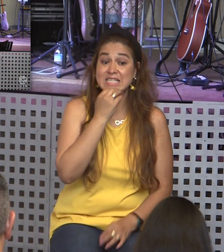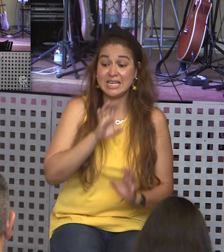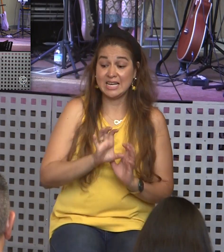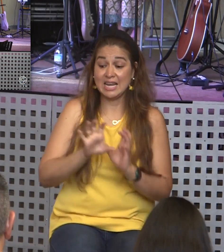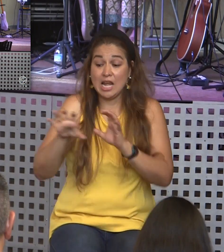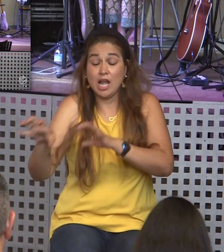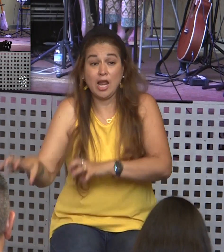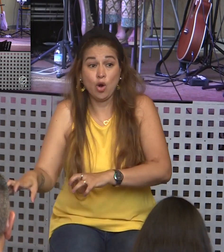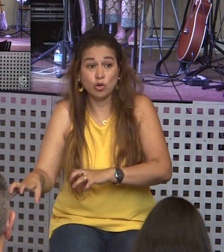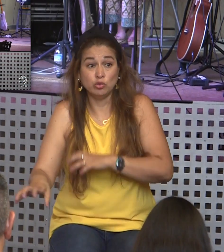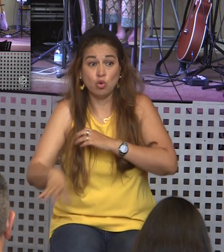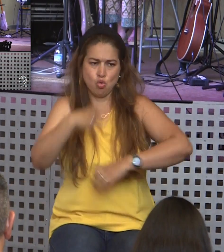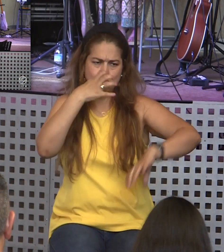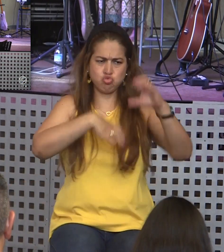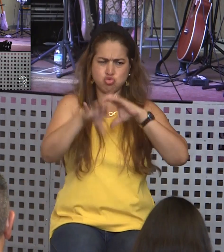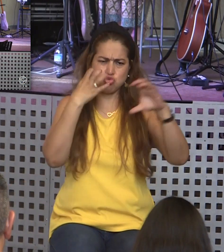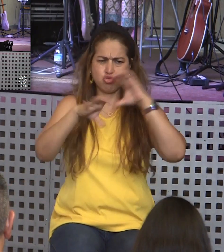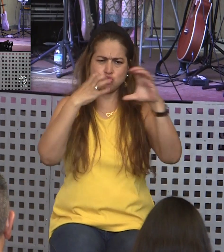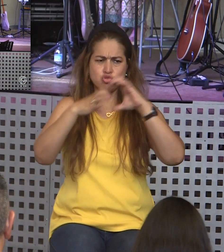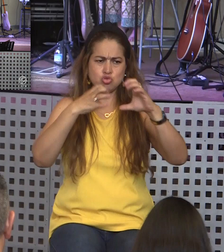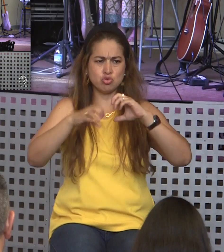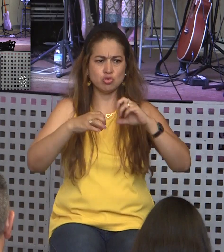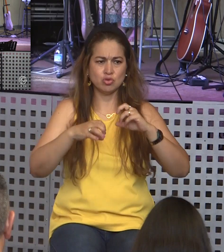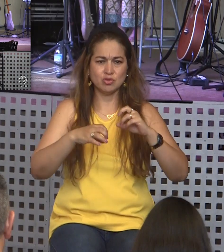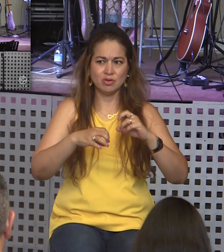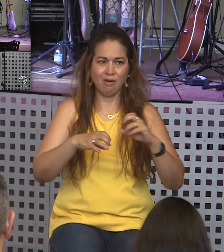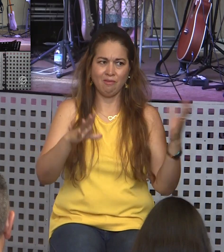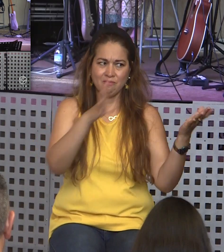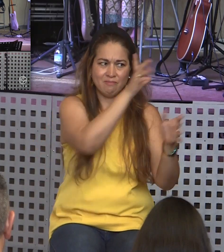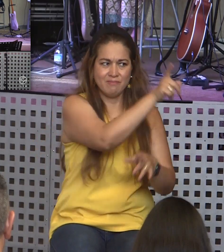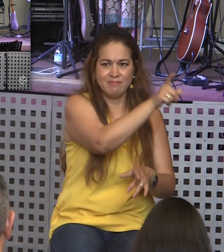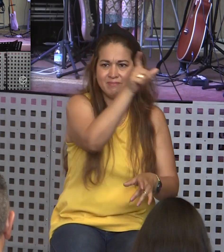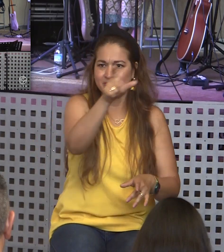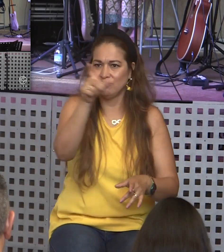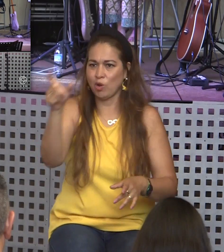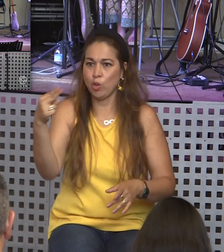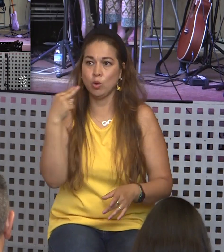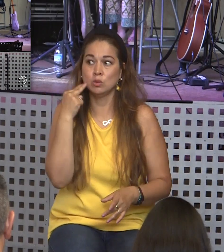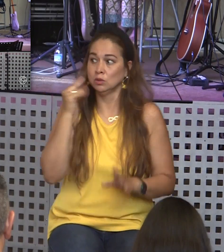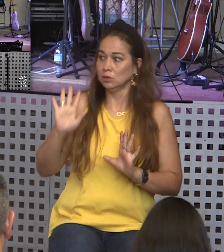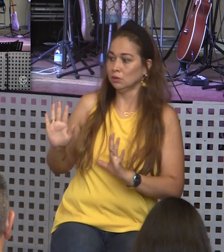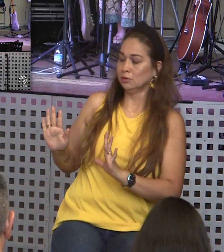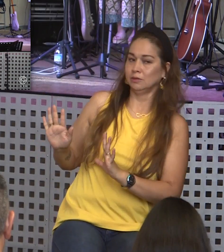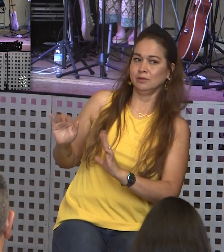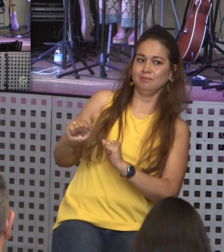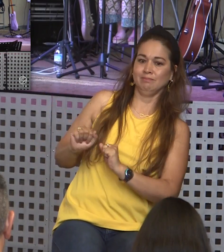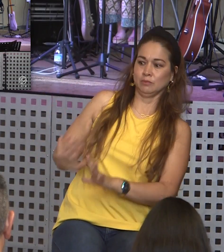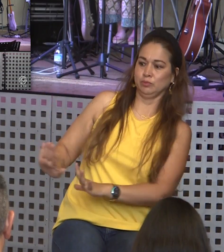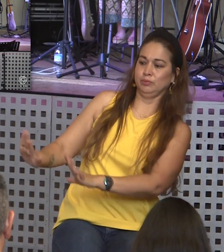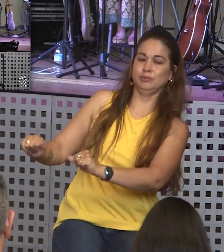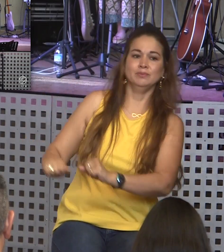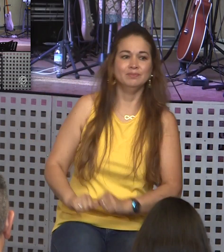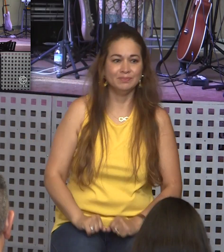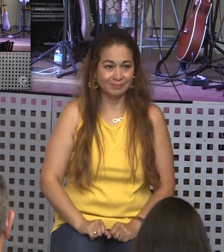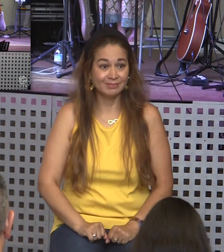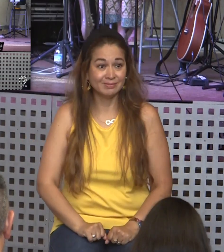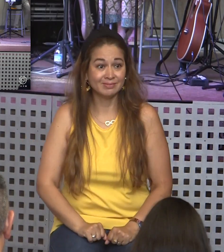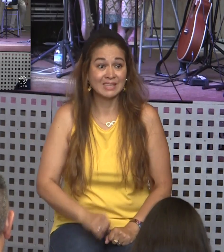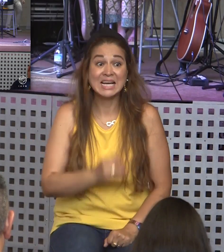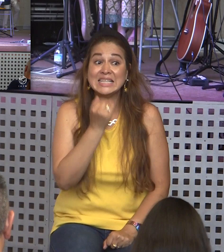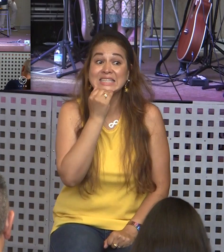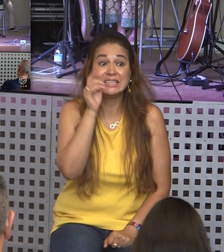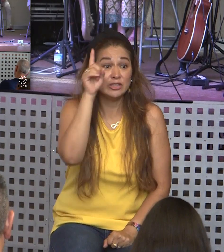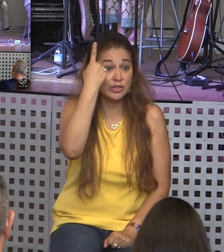¿qué dice la Biblia? ¿Quién no temerá? Y si Dios habla, ¿quién no profetizará?